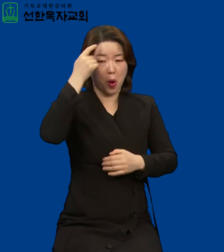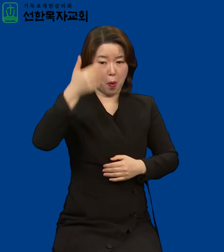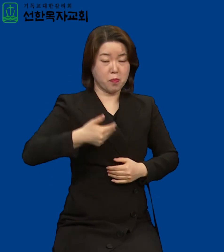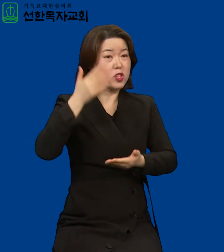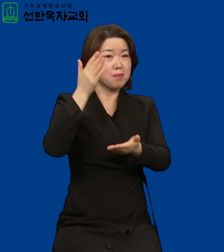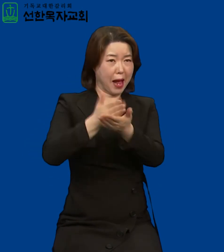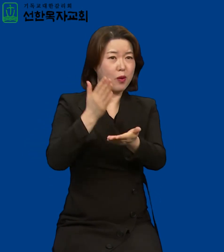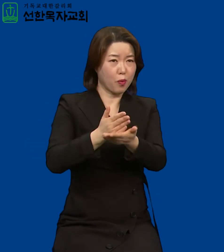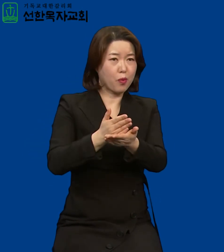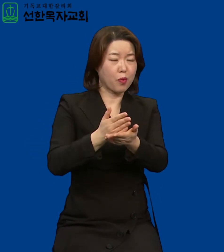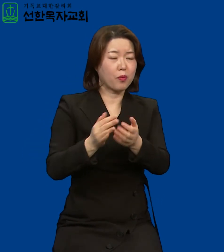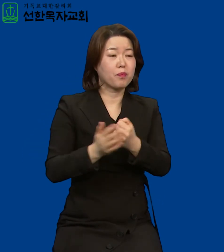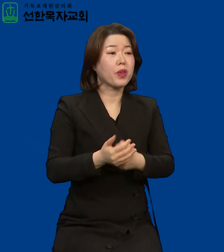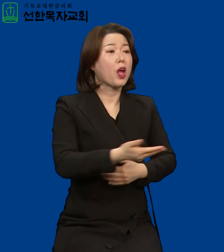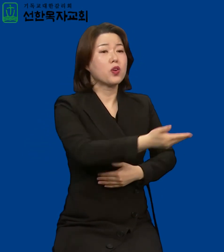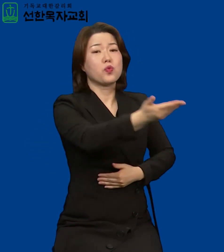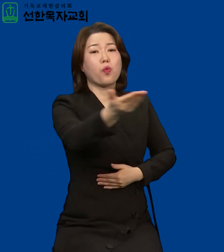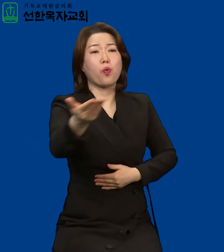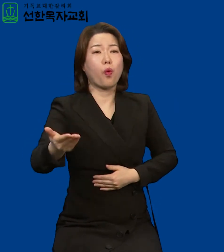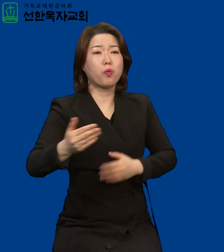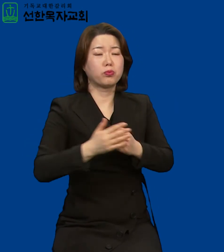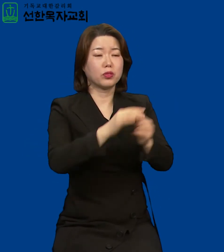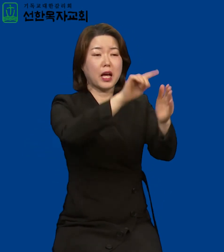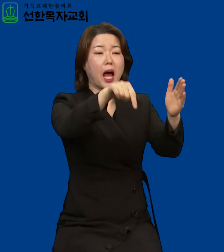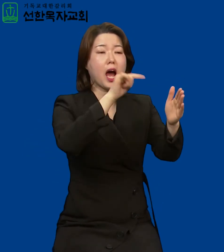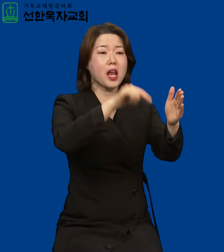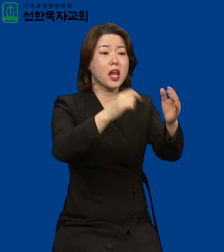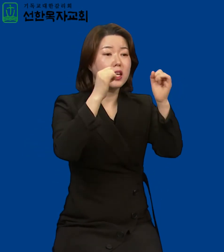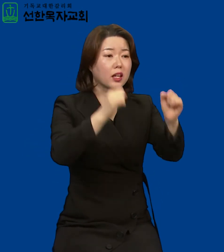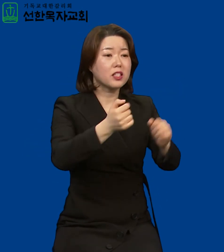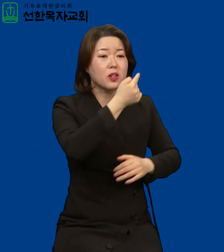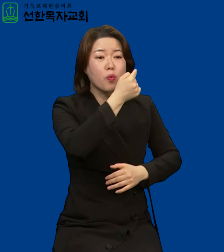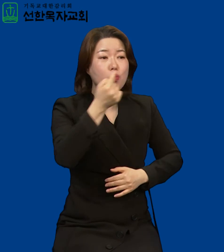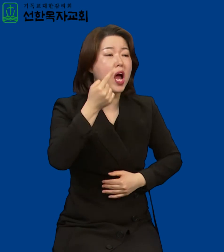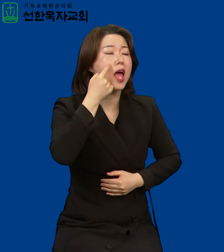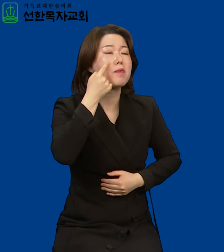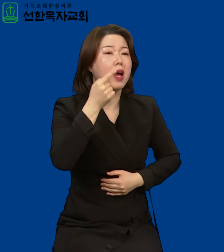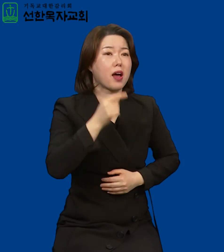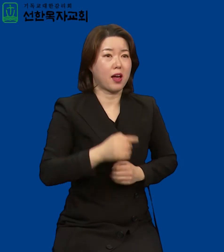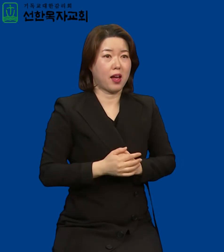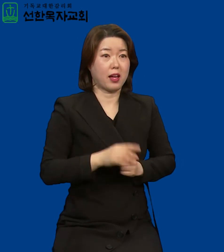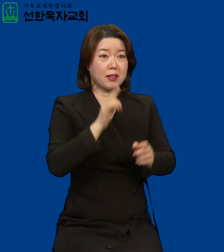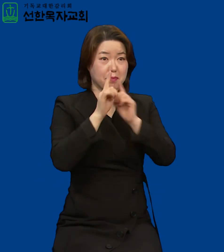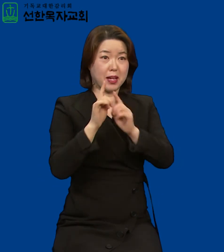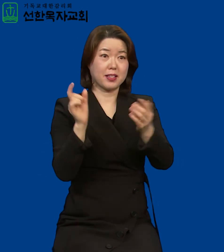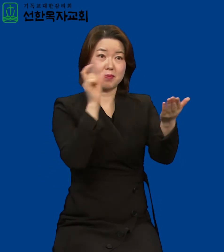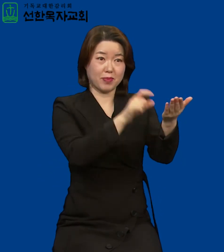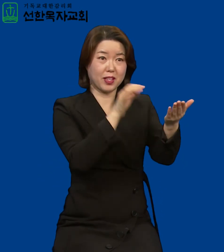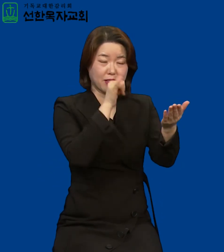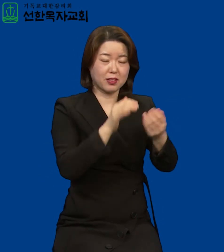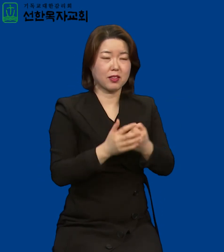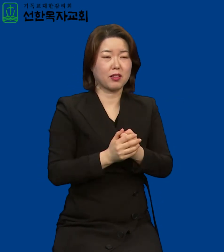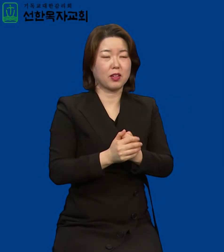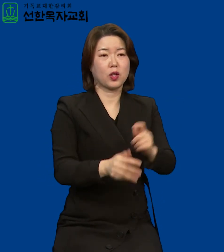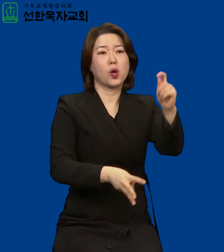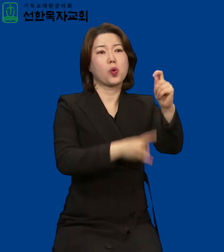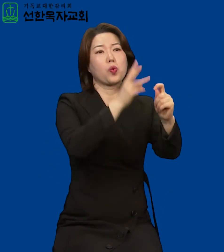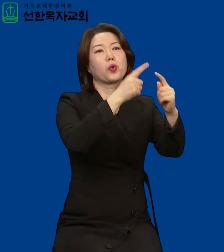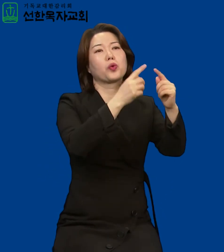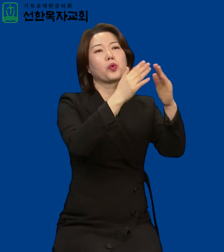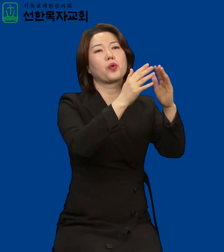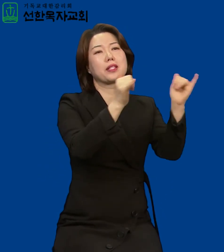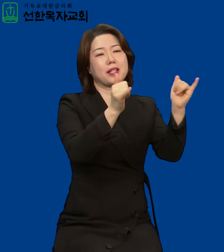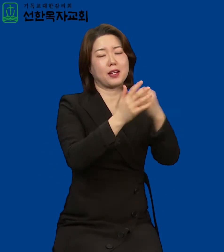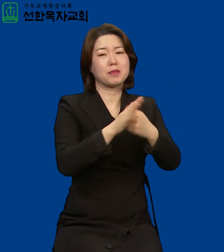말고 여러분 안에 계신 것을 확인하라. 그 말씀을 하세요. 고린도 교인들은